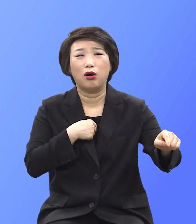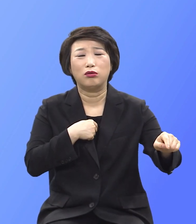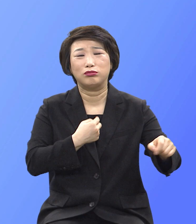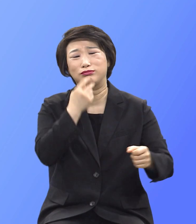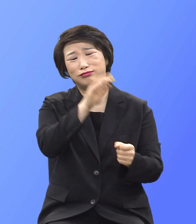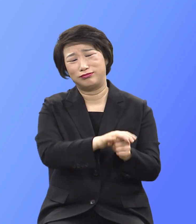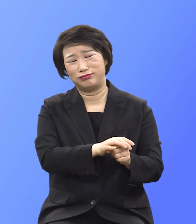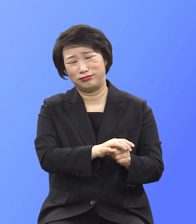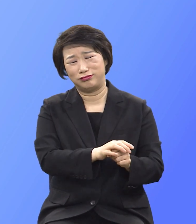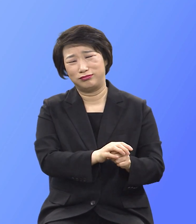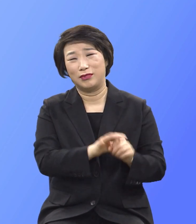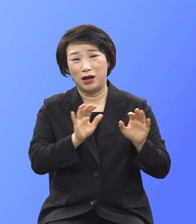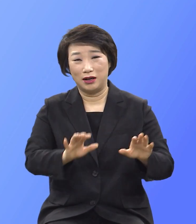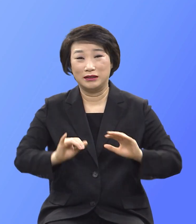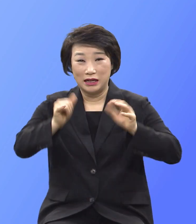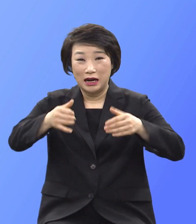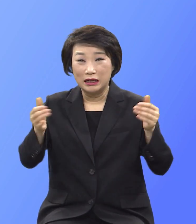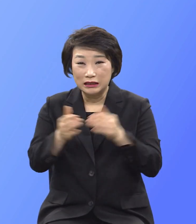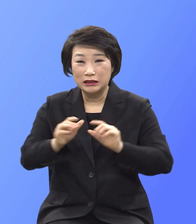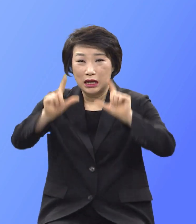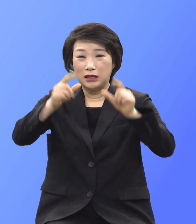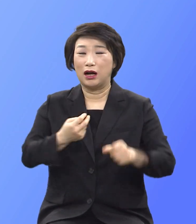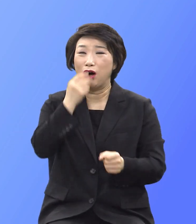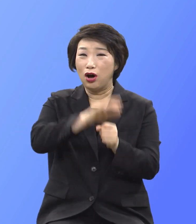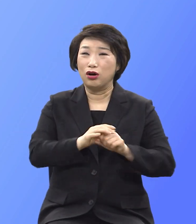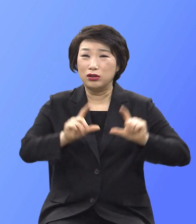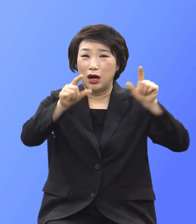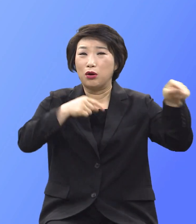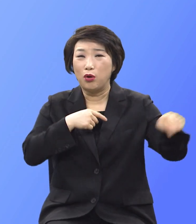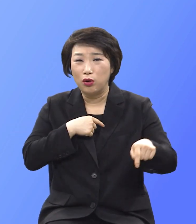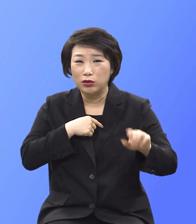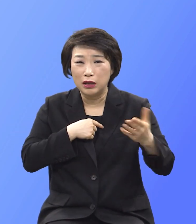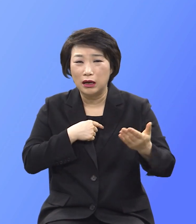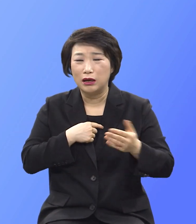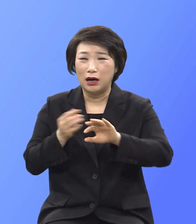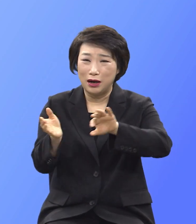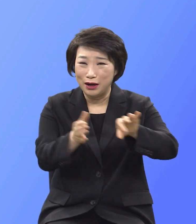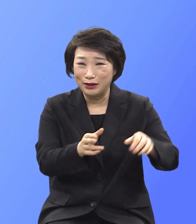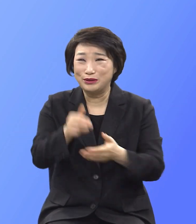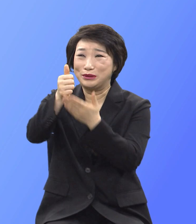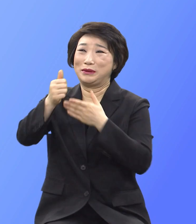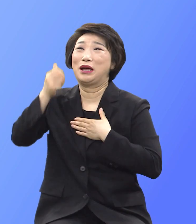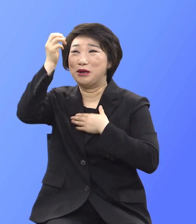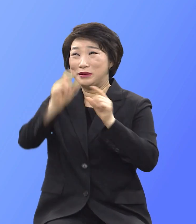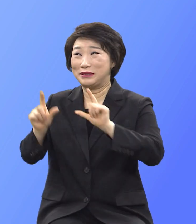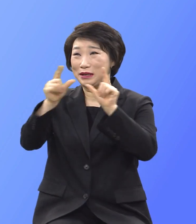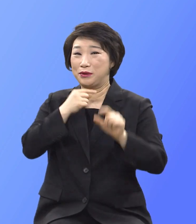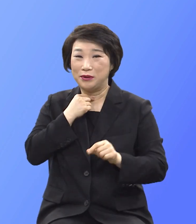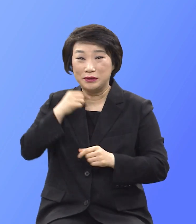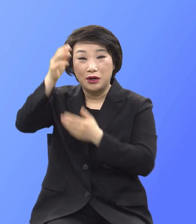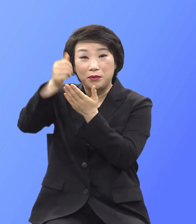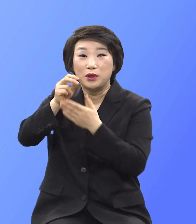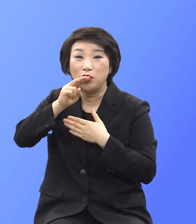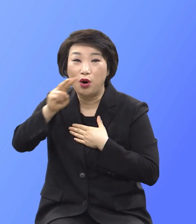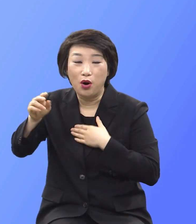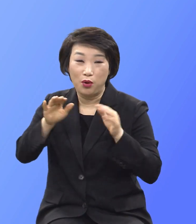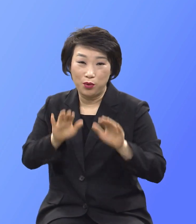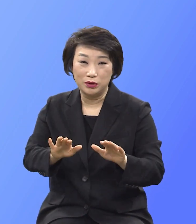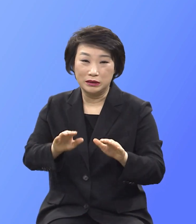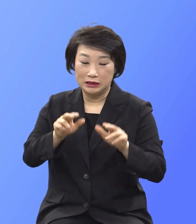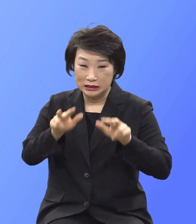됩니다. 세상 끝나려면 비참한 날이 됩니다. 살기를 원하오니 성령이여 이